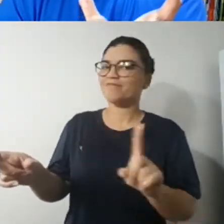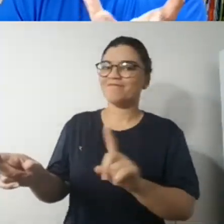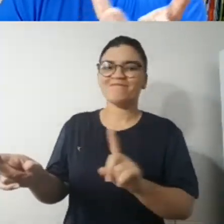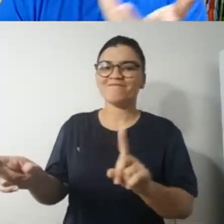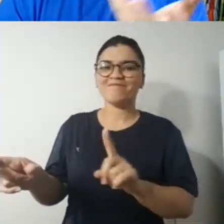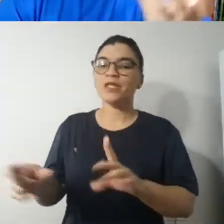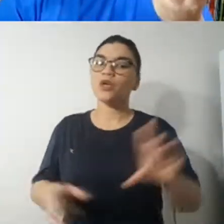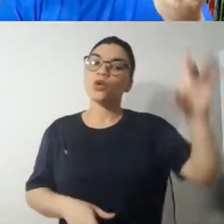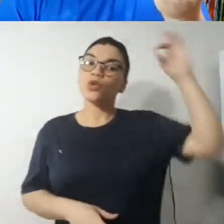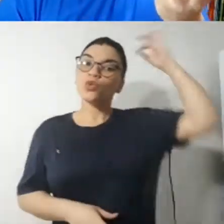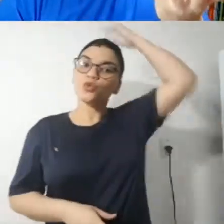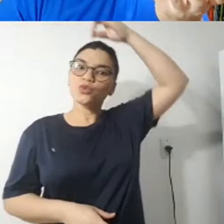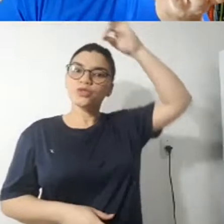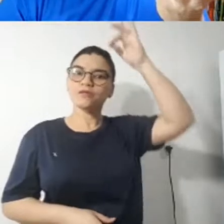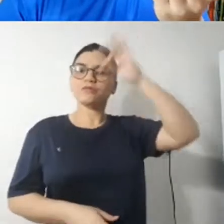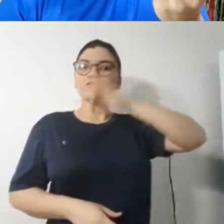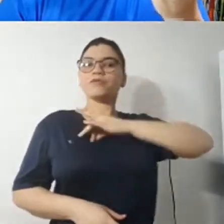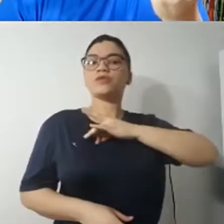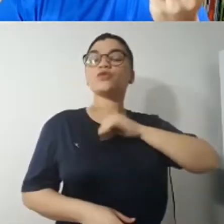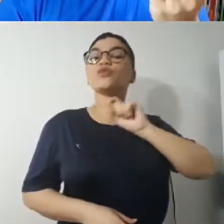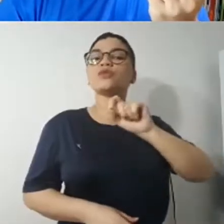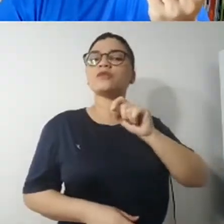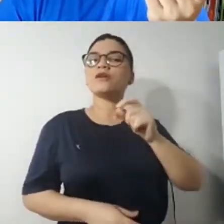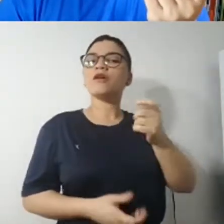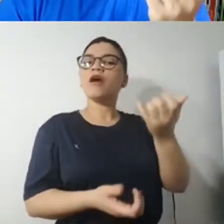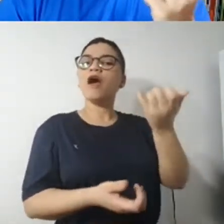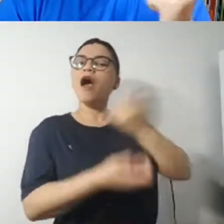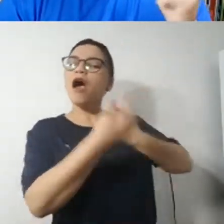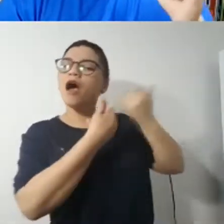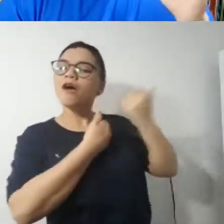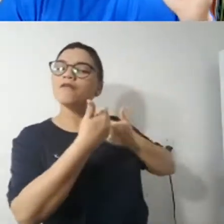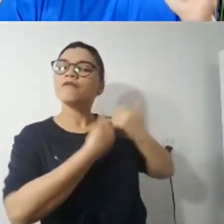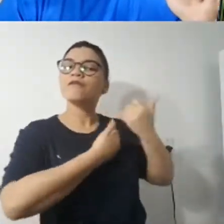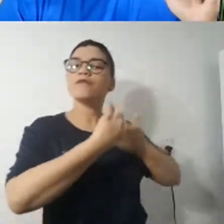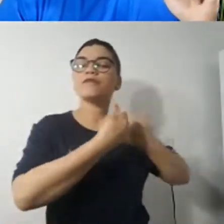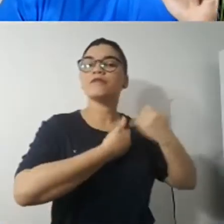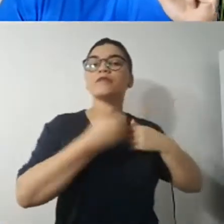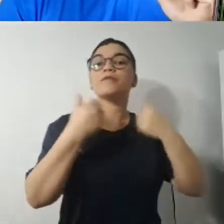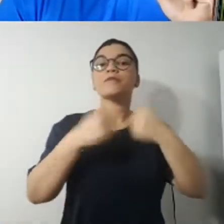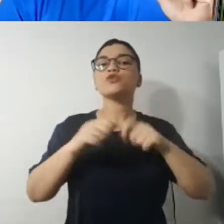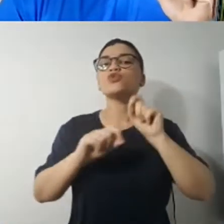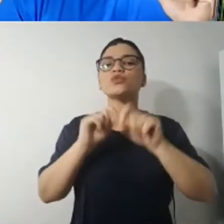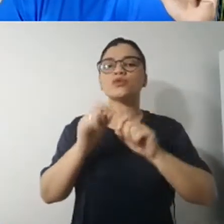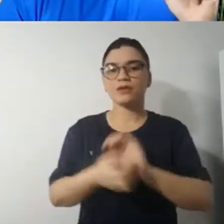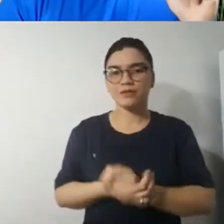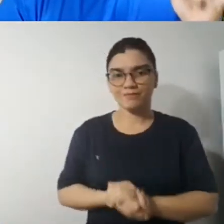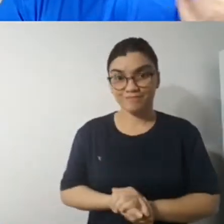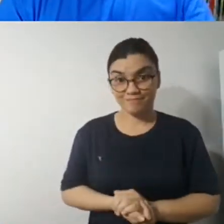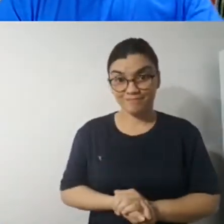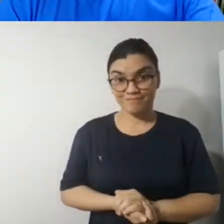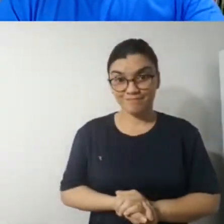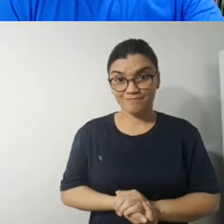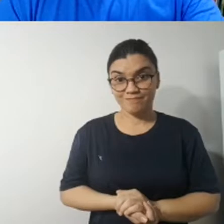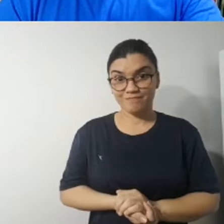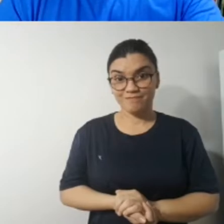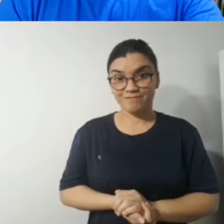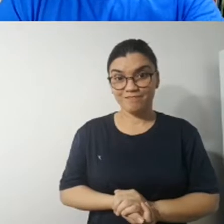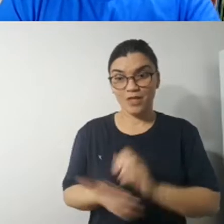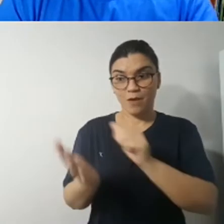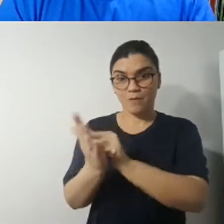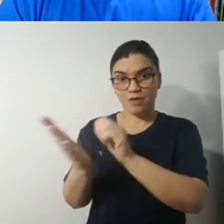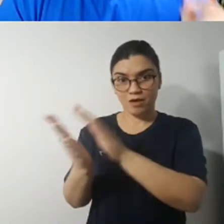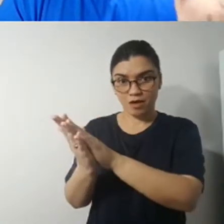ele nos diz que nós devemos fazer o contrário. Nós não devemos pagar o mal com o